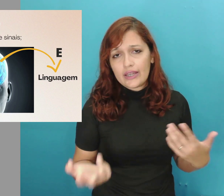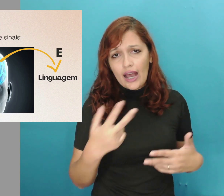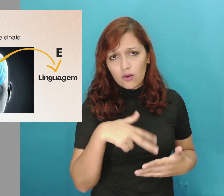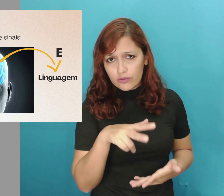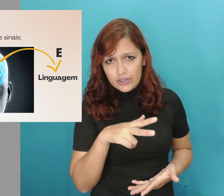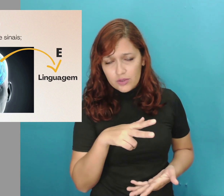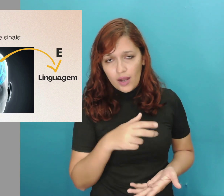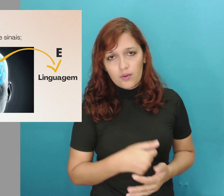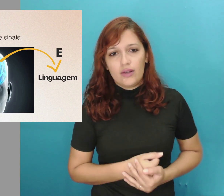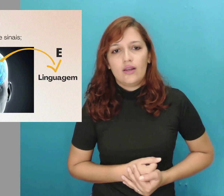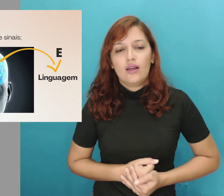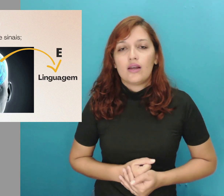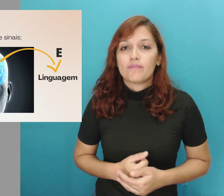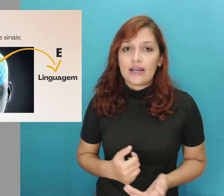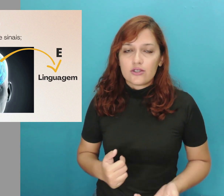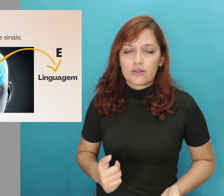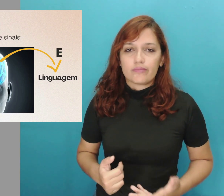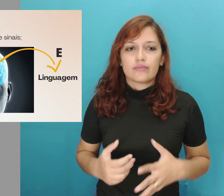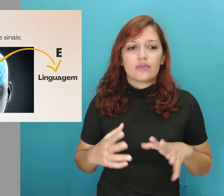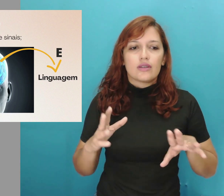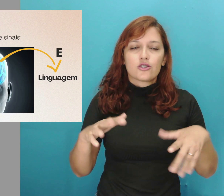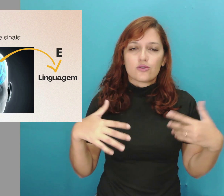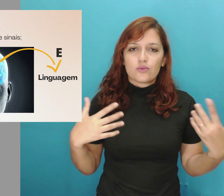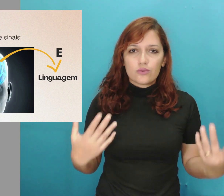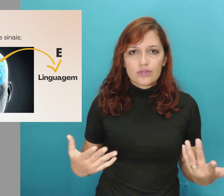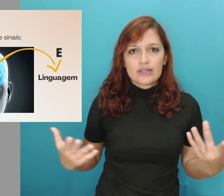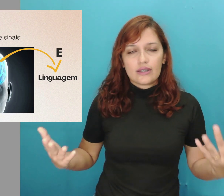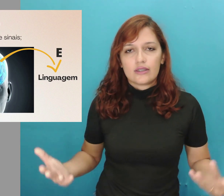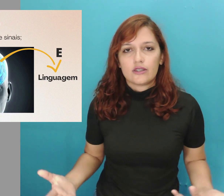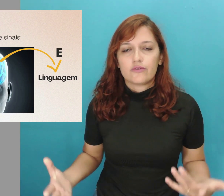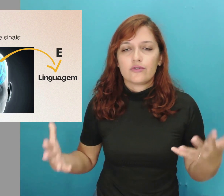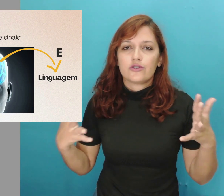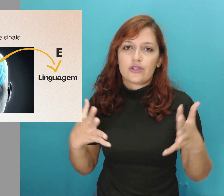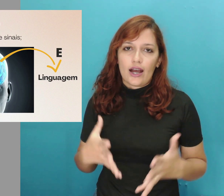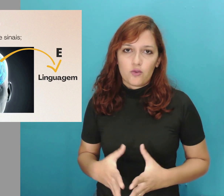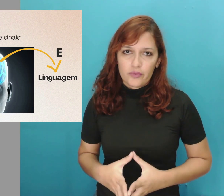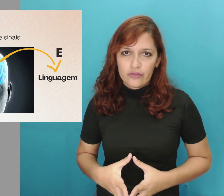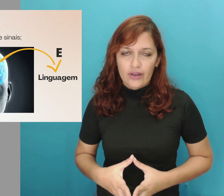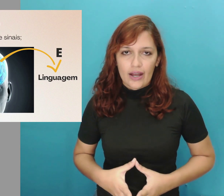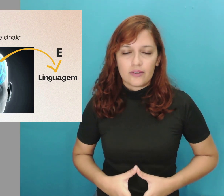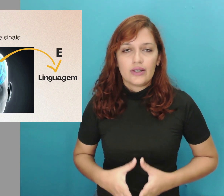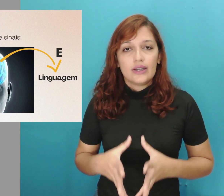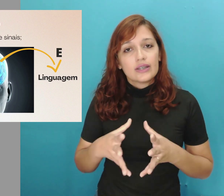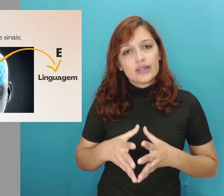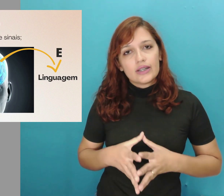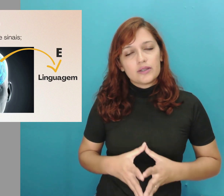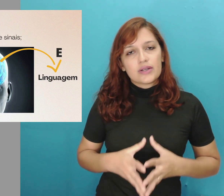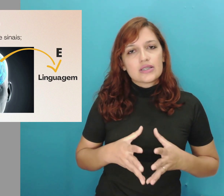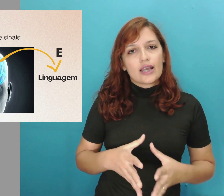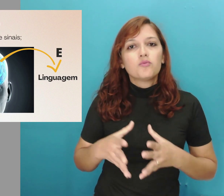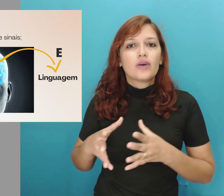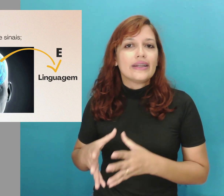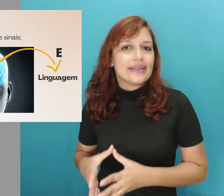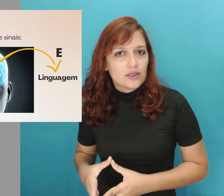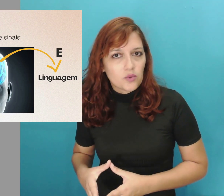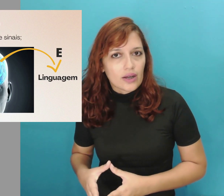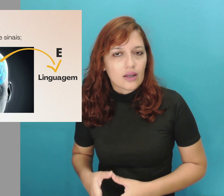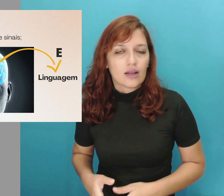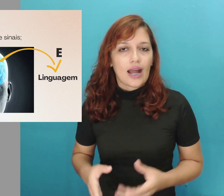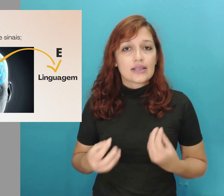algo visual. Mas não. Estudos científicos já comprovaram que Libras é uma língua, assim